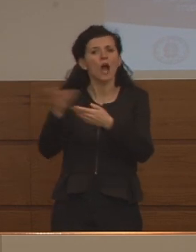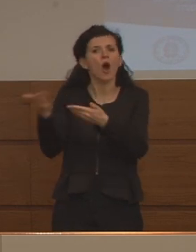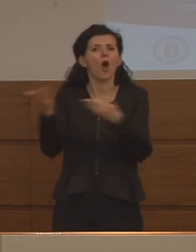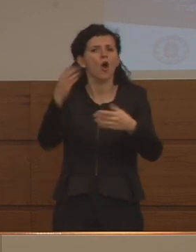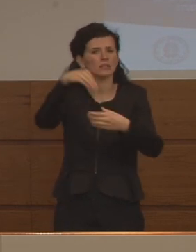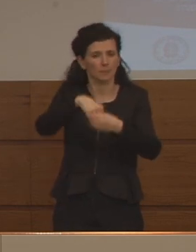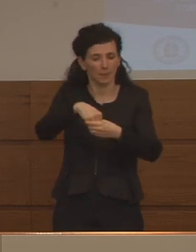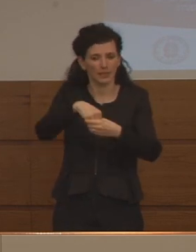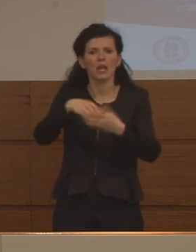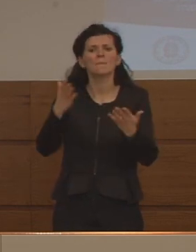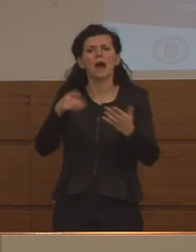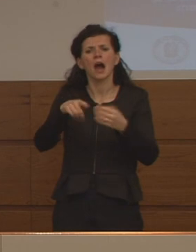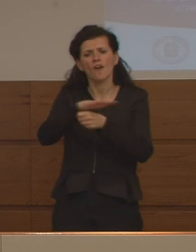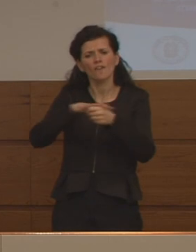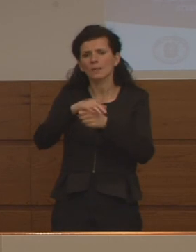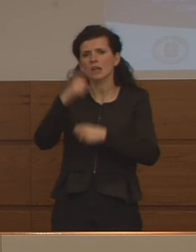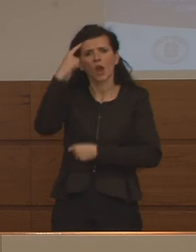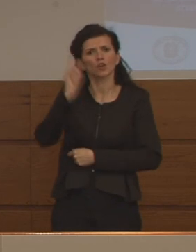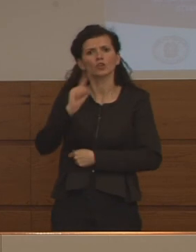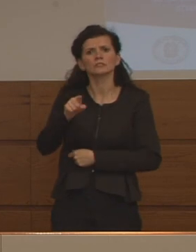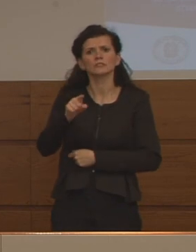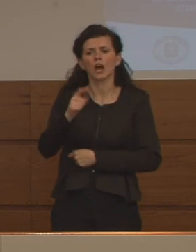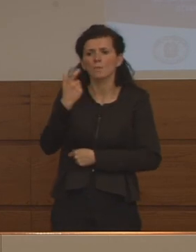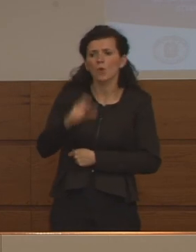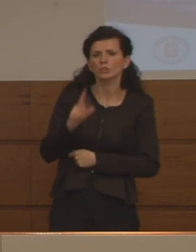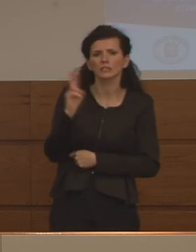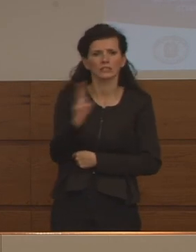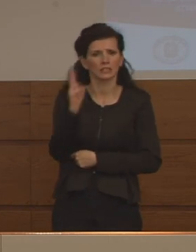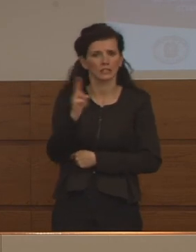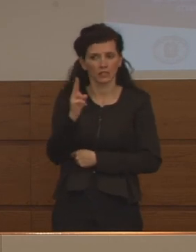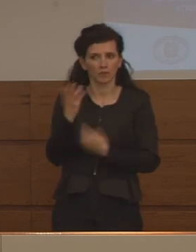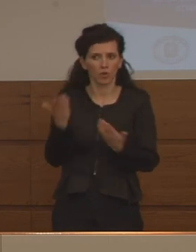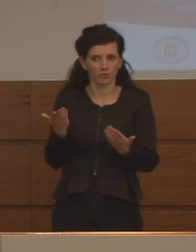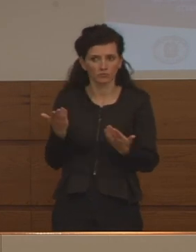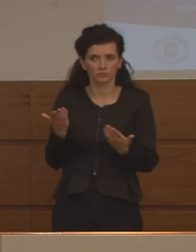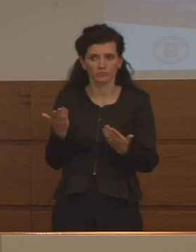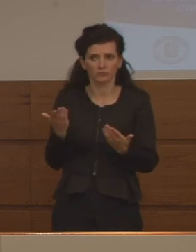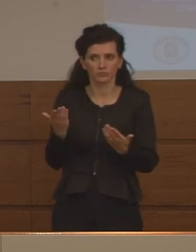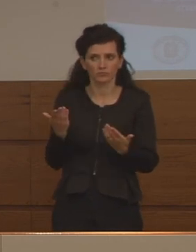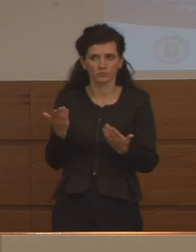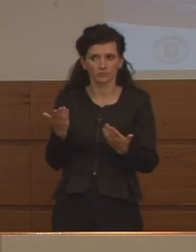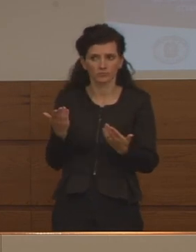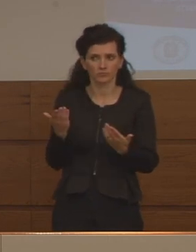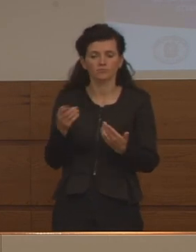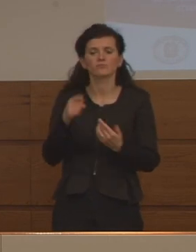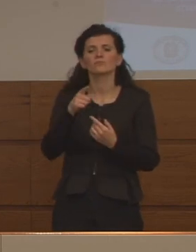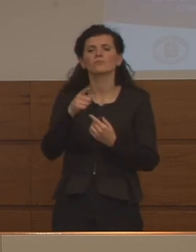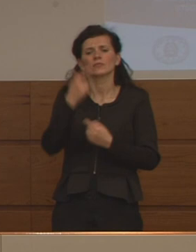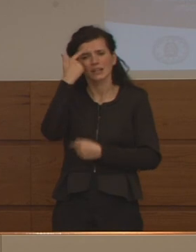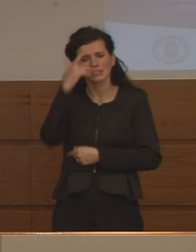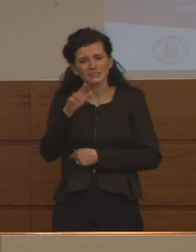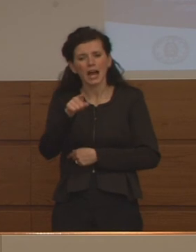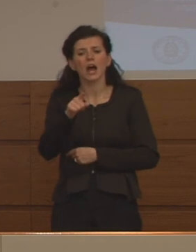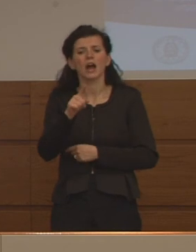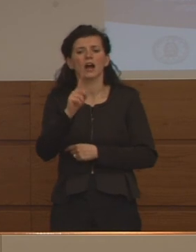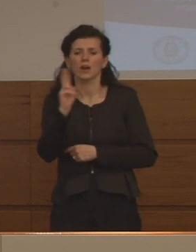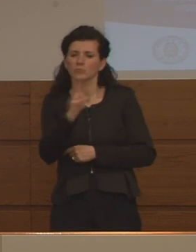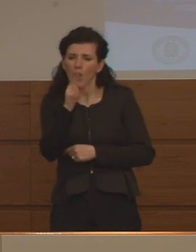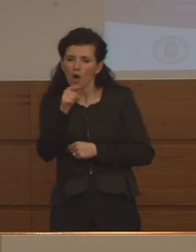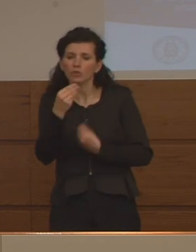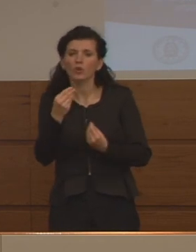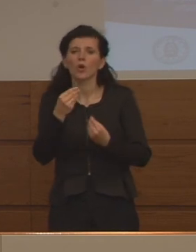cause del decesso gli vengono comunicate dalla famiglia dalla famiglia che abita in un altro paese qualche giorno dopo